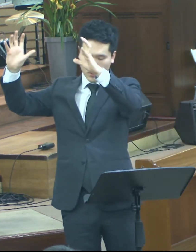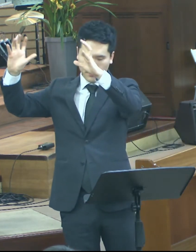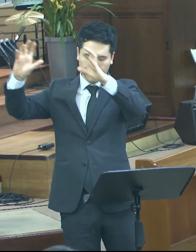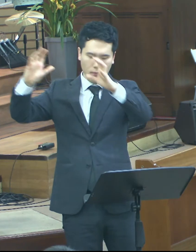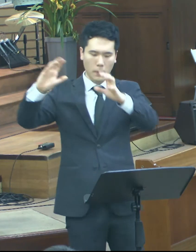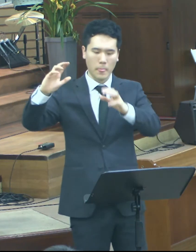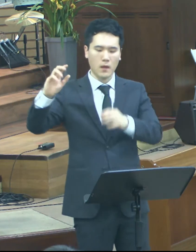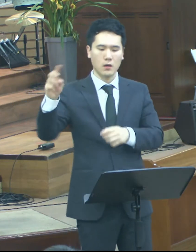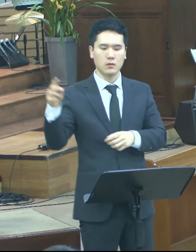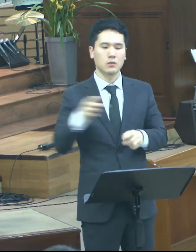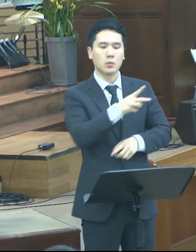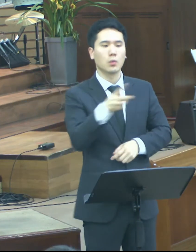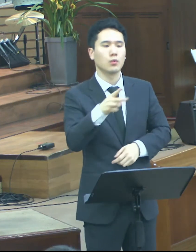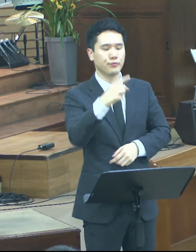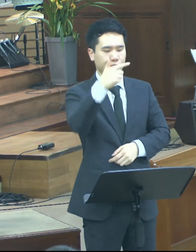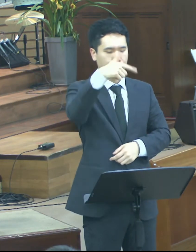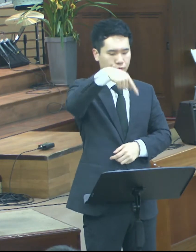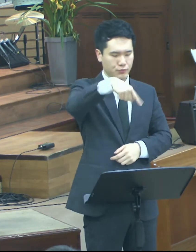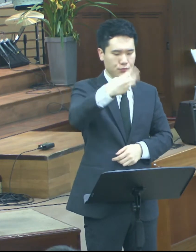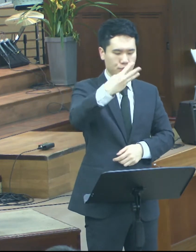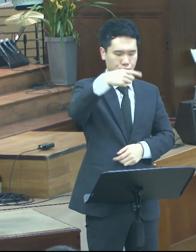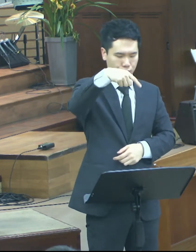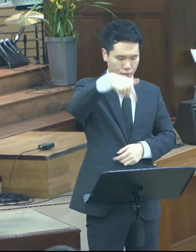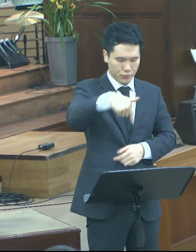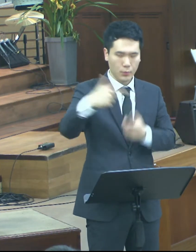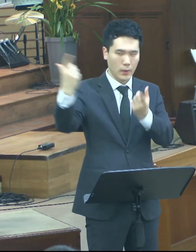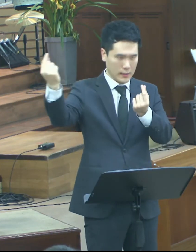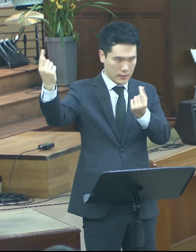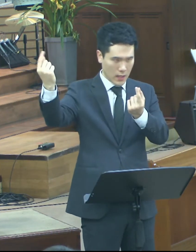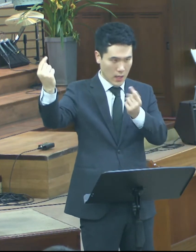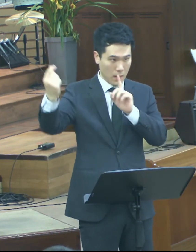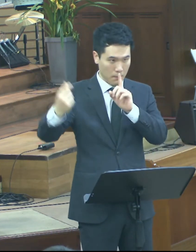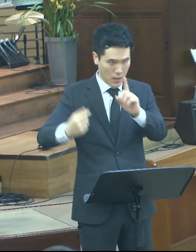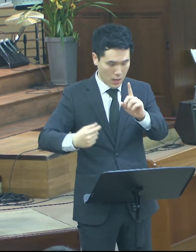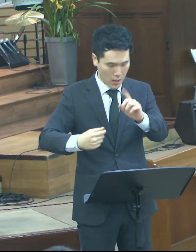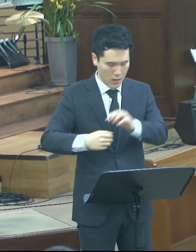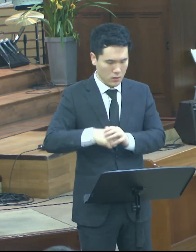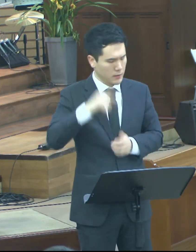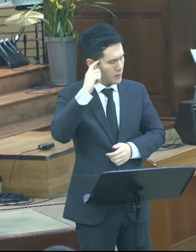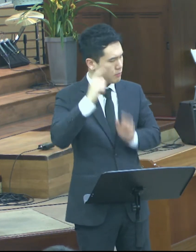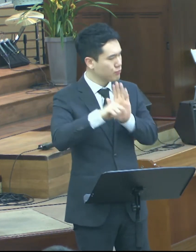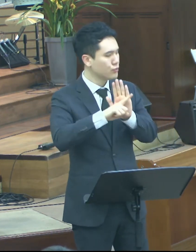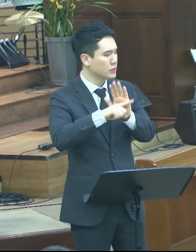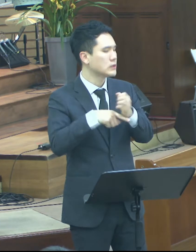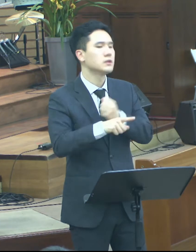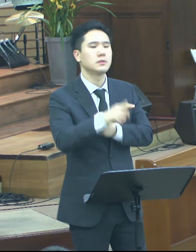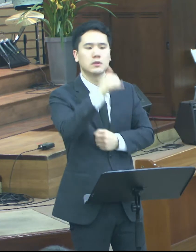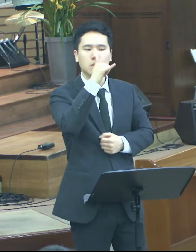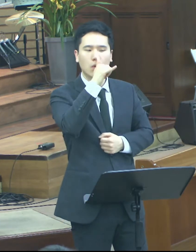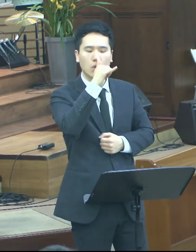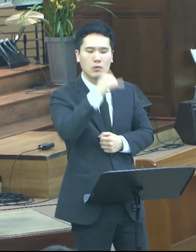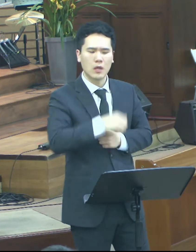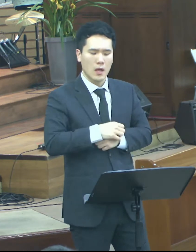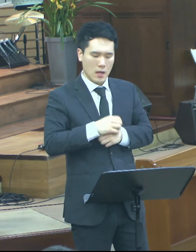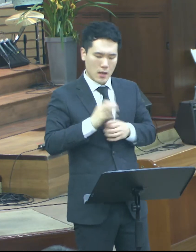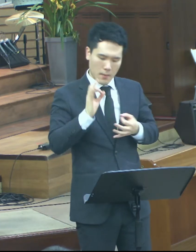부정적인 의미로서 그냥 가만히 있으면 이렇게 묻고 영향을 받고 젖어드는